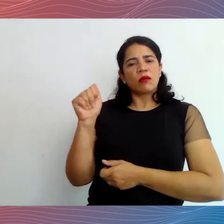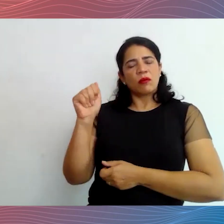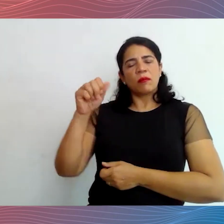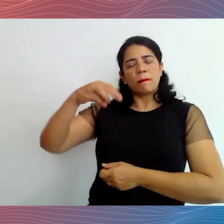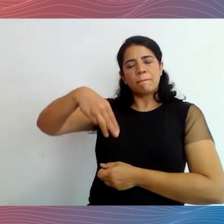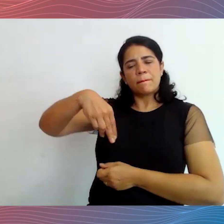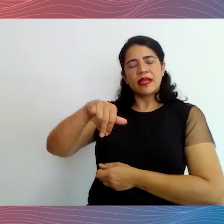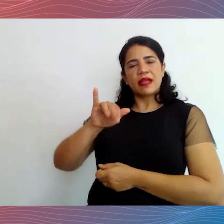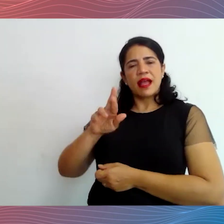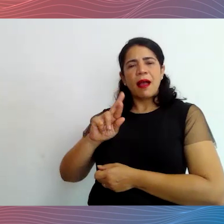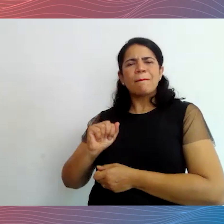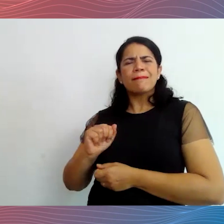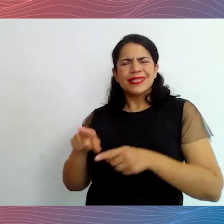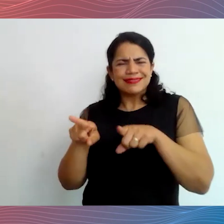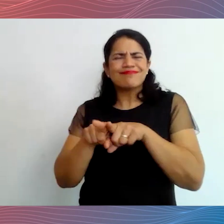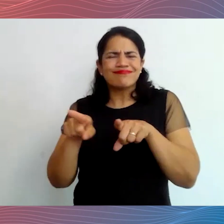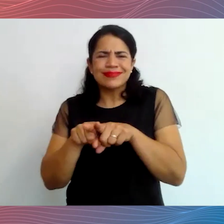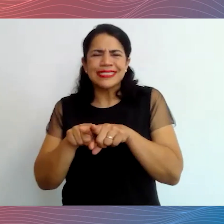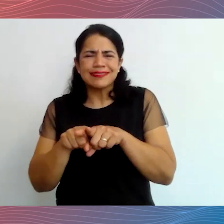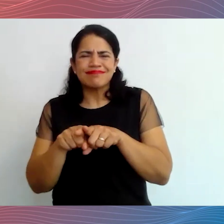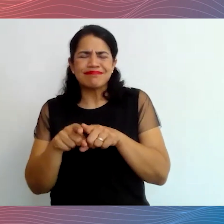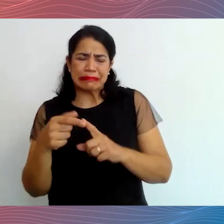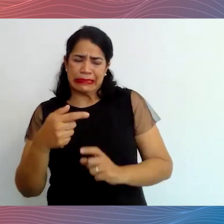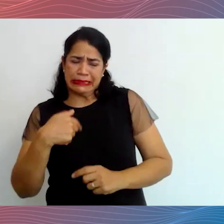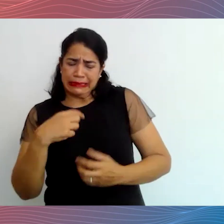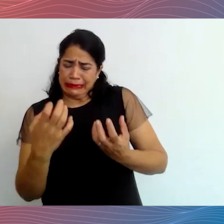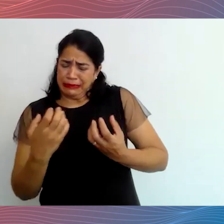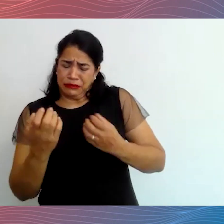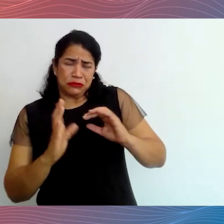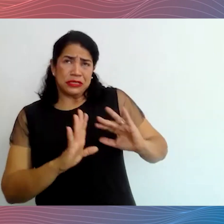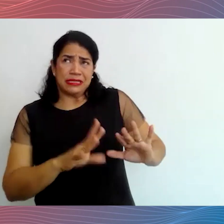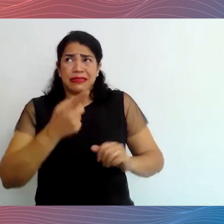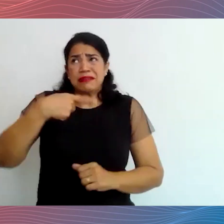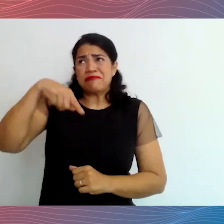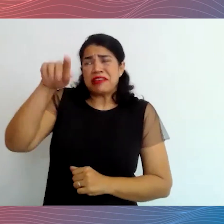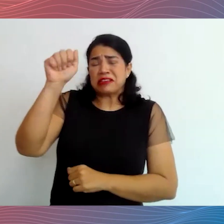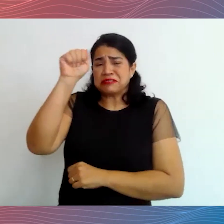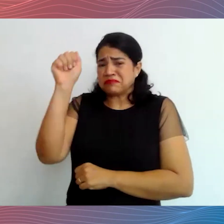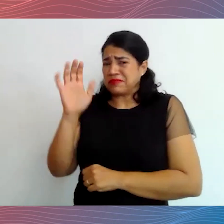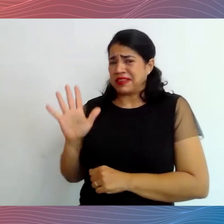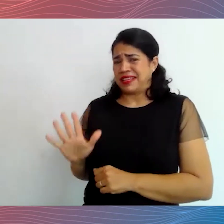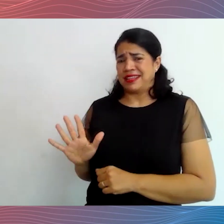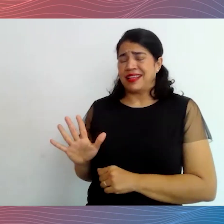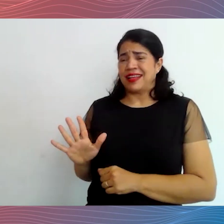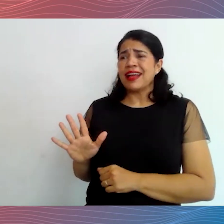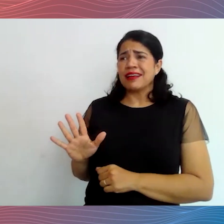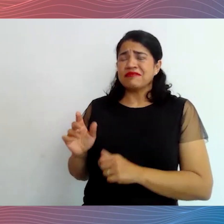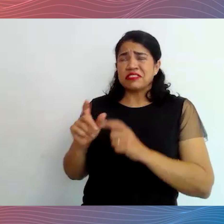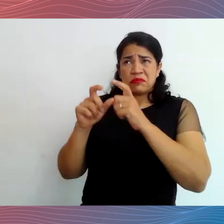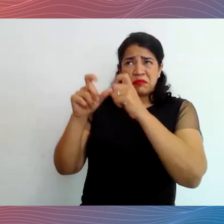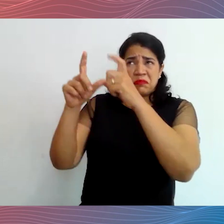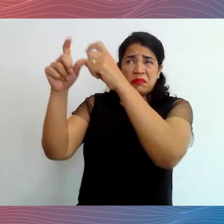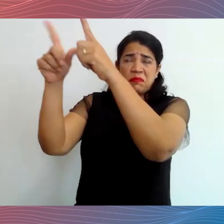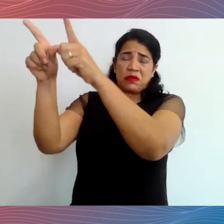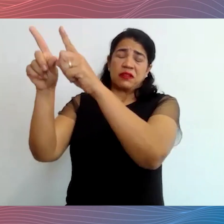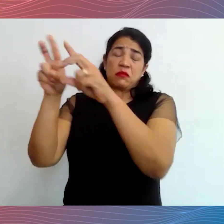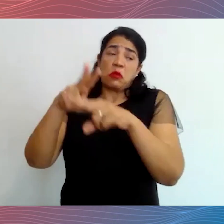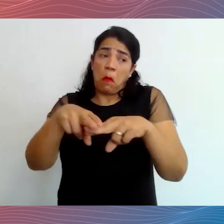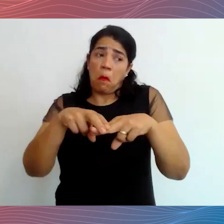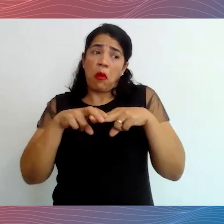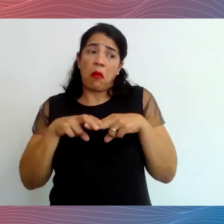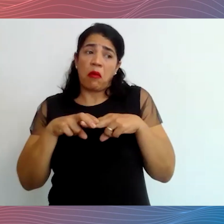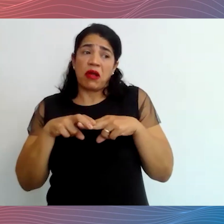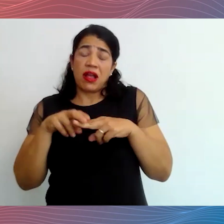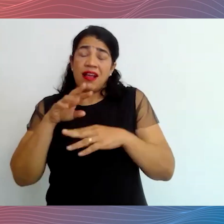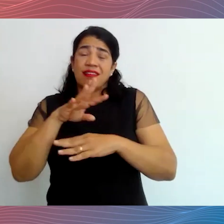que ele saísse e fosse para a África por causa da saúde, mas ele teve que ir para a Quênia, teve que ir para a